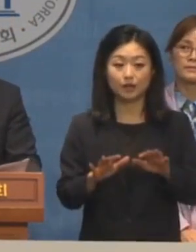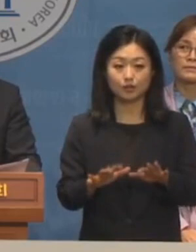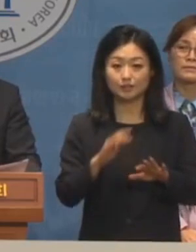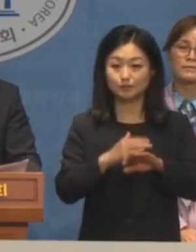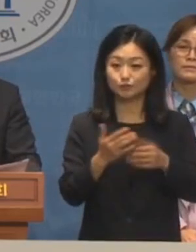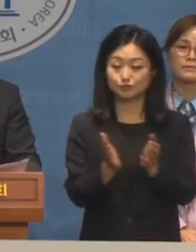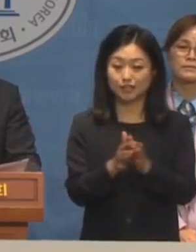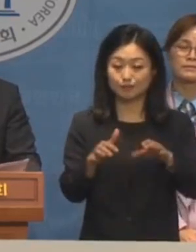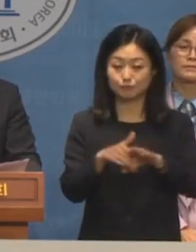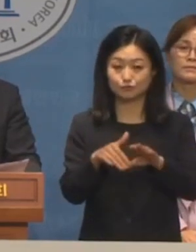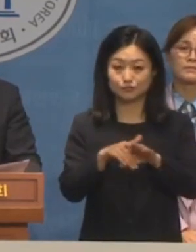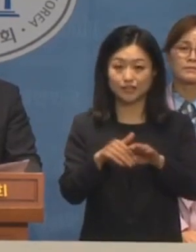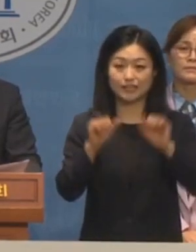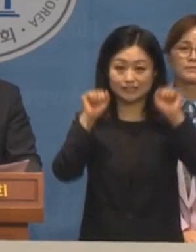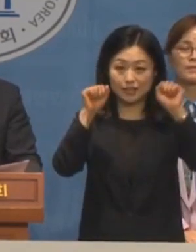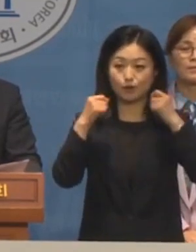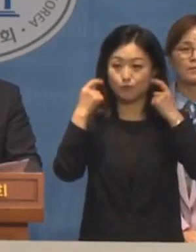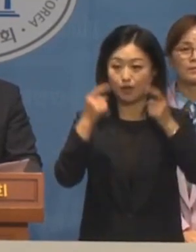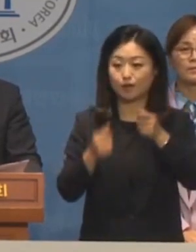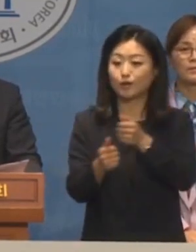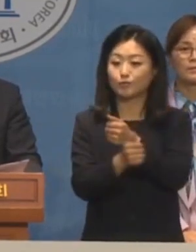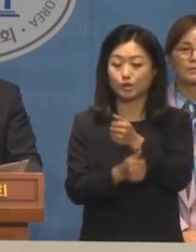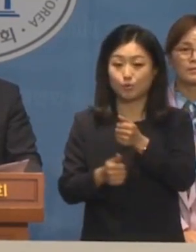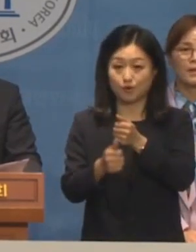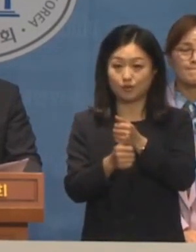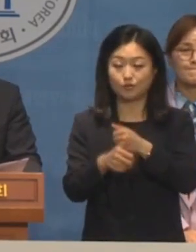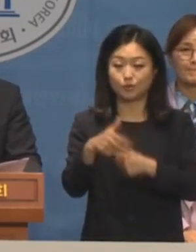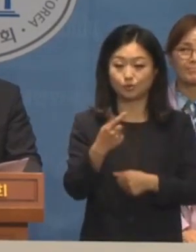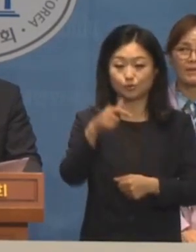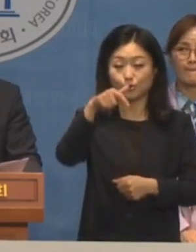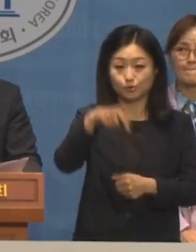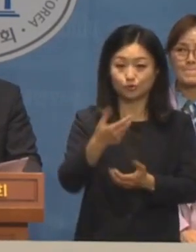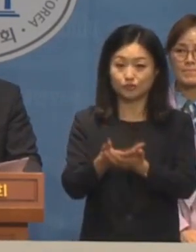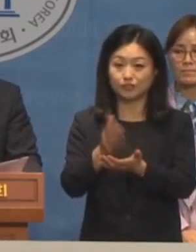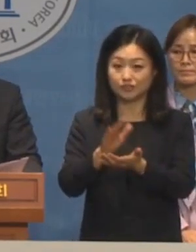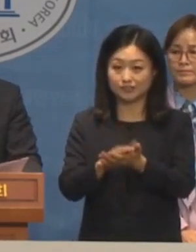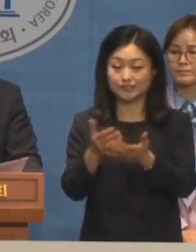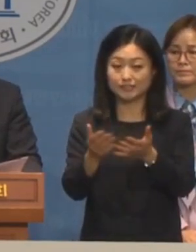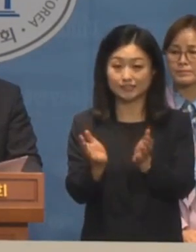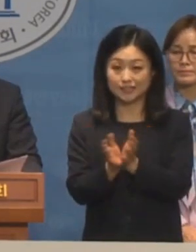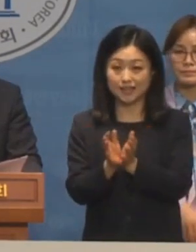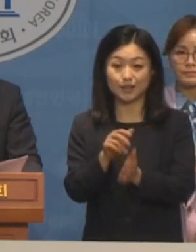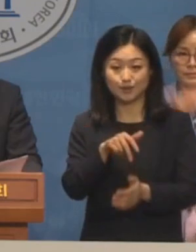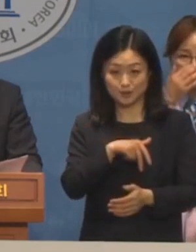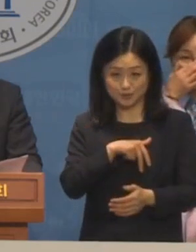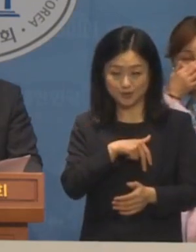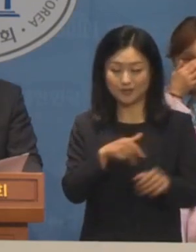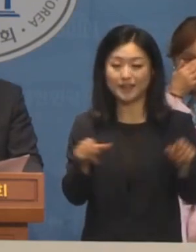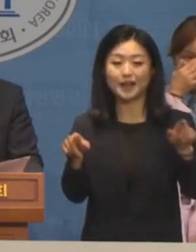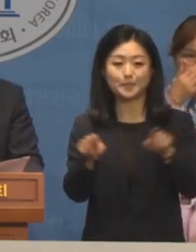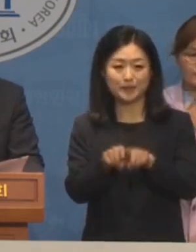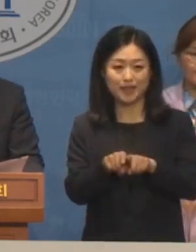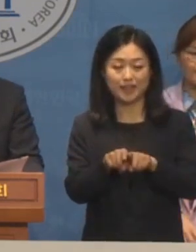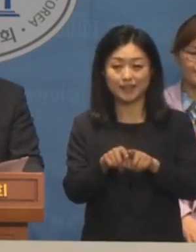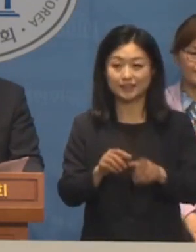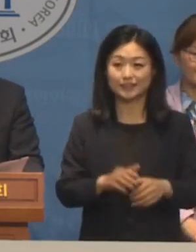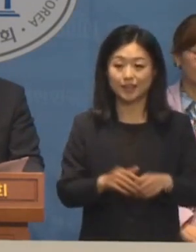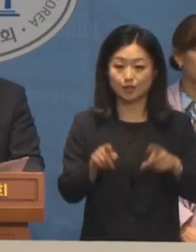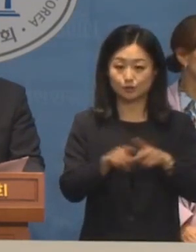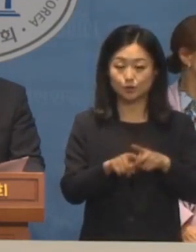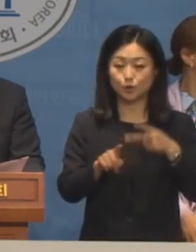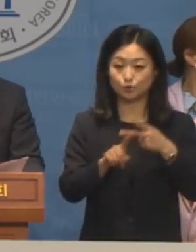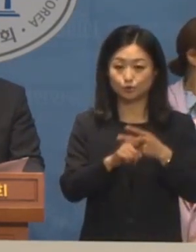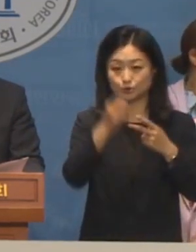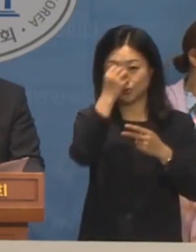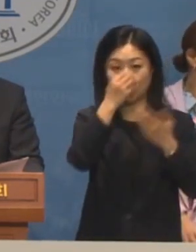더불어민주당 문화체육관광위원회 위원들 그리고 조국혁신당 문화체육관광위원회 위원들과 함께 초중고등학교의